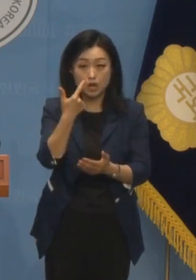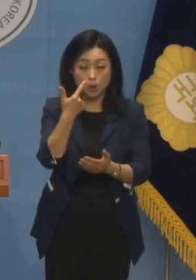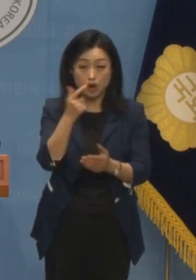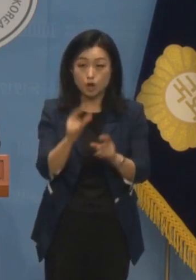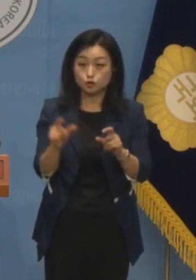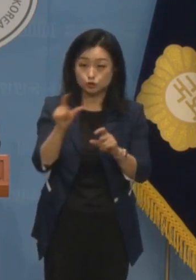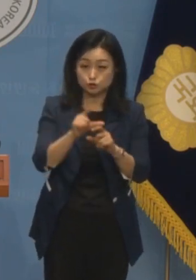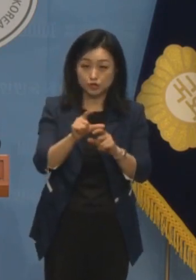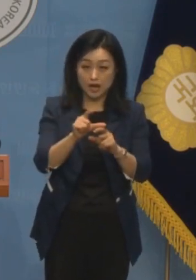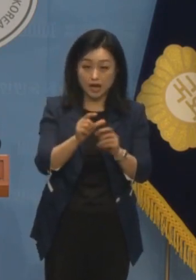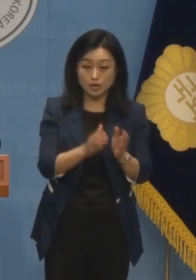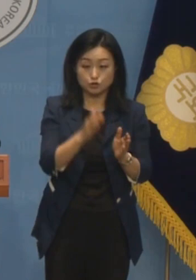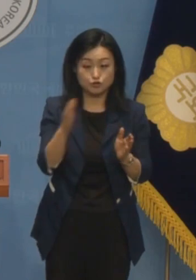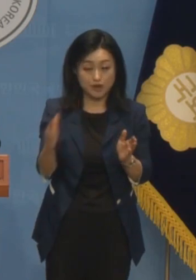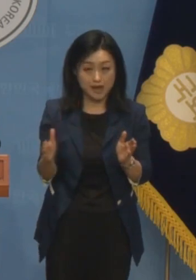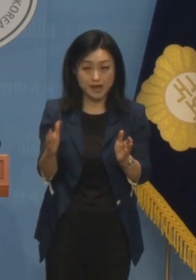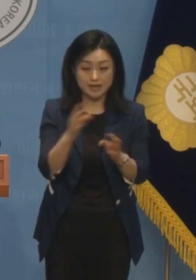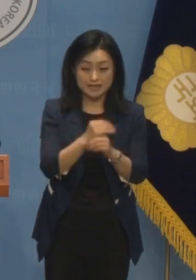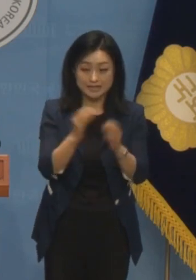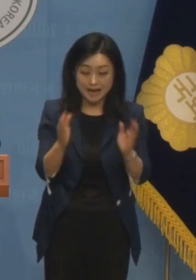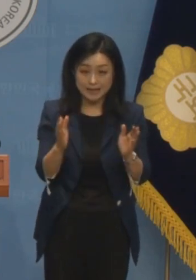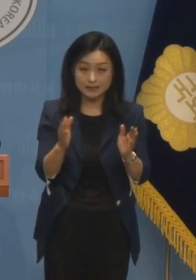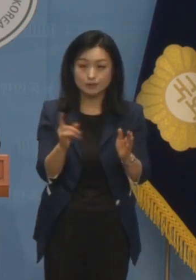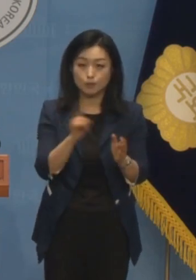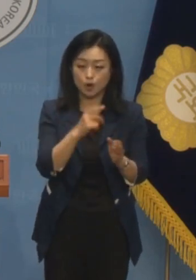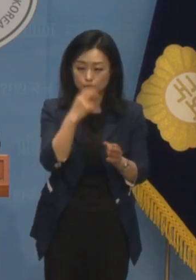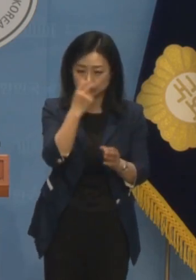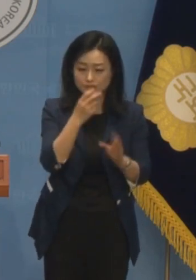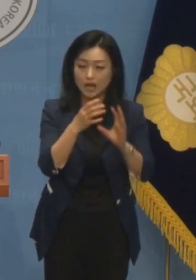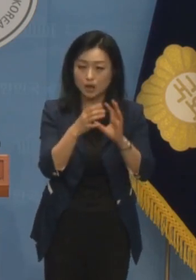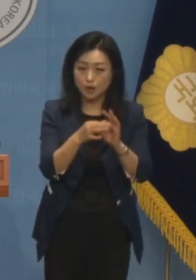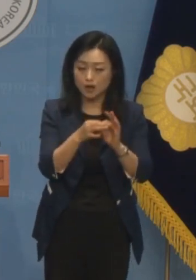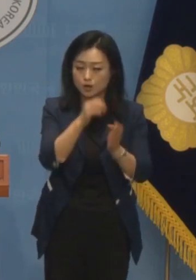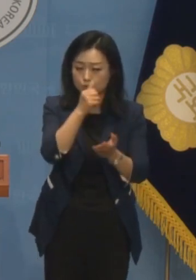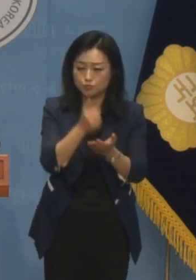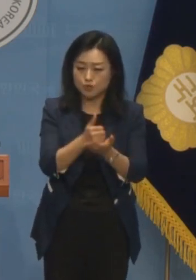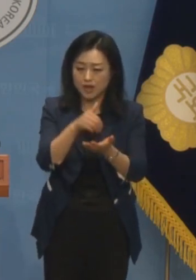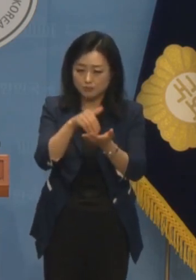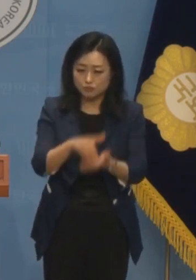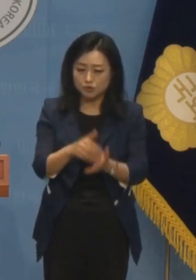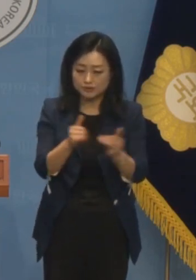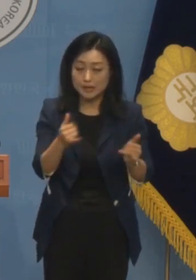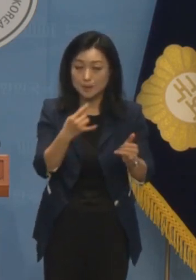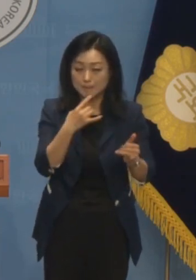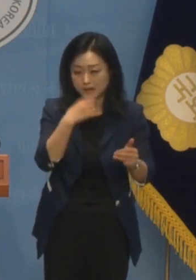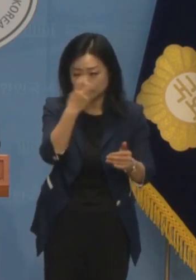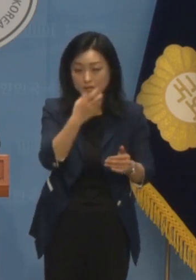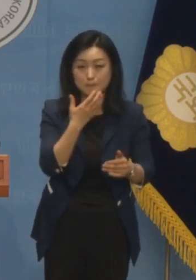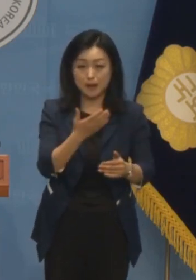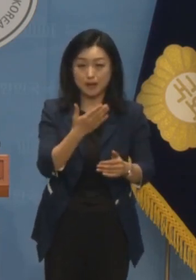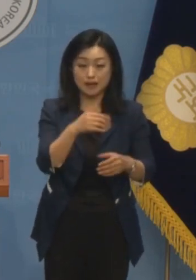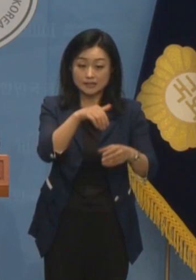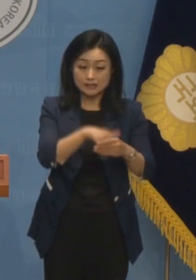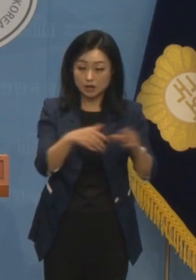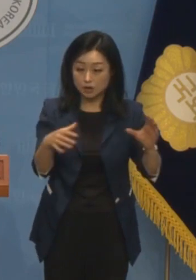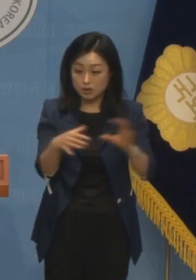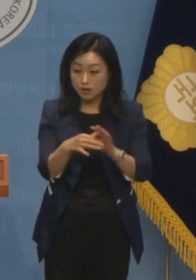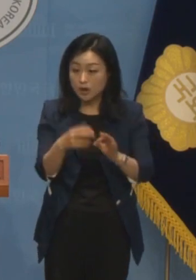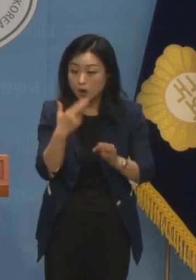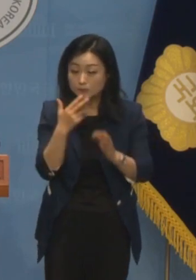추가 유예 기간은 수사의 당사자나 핵심 관계자에 해당하는 것이지 사건과 연관성이